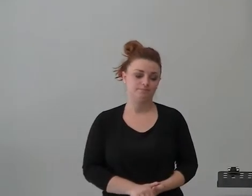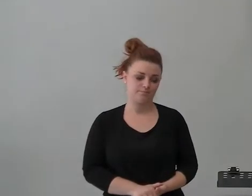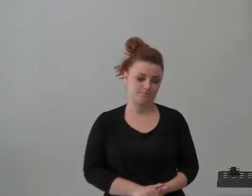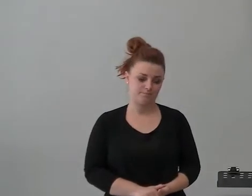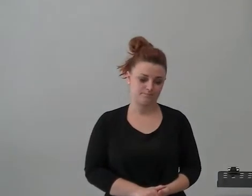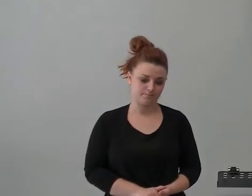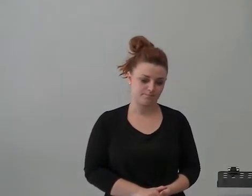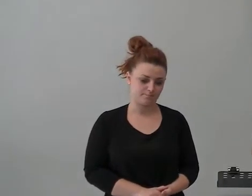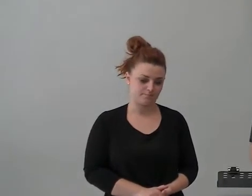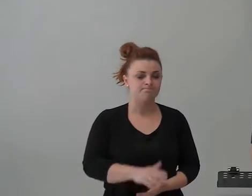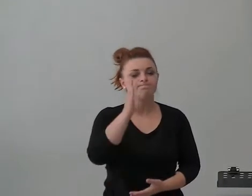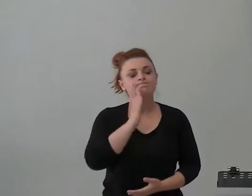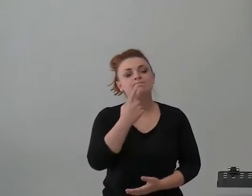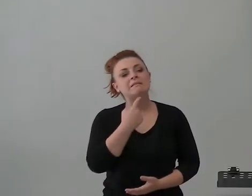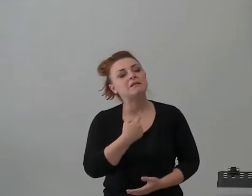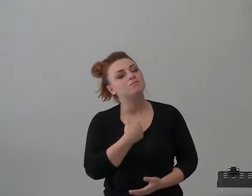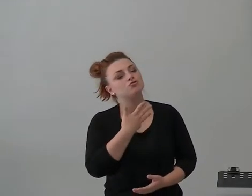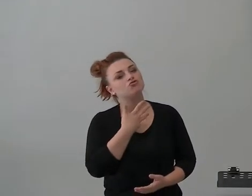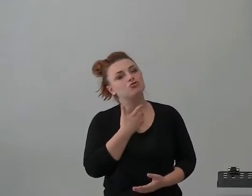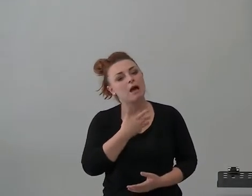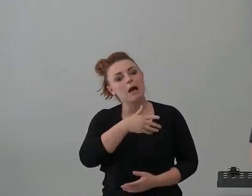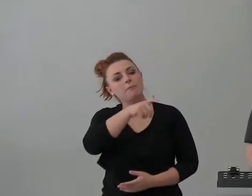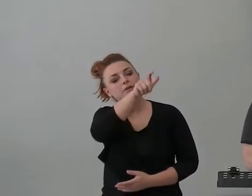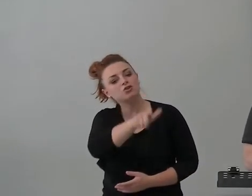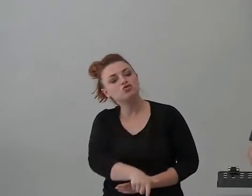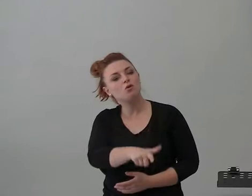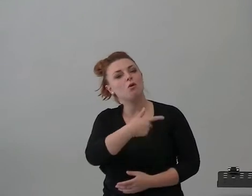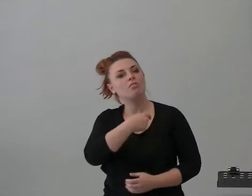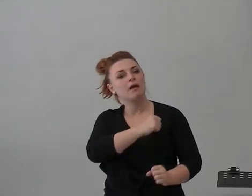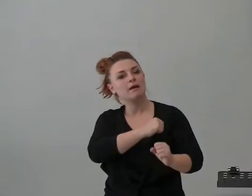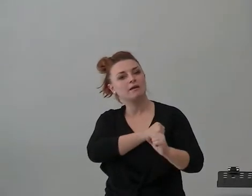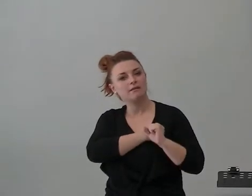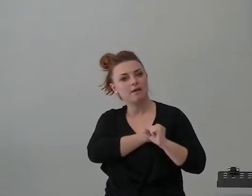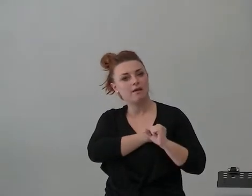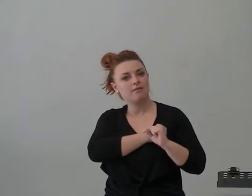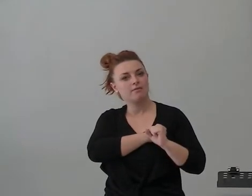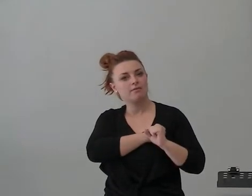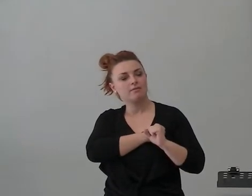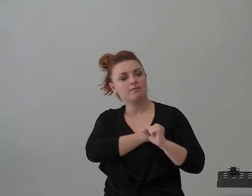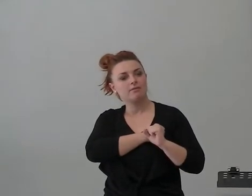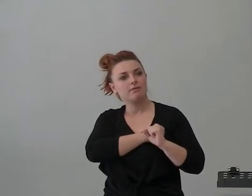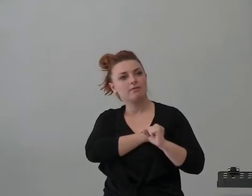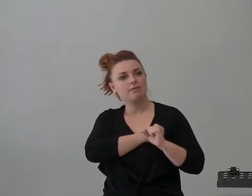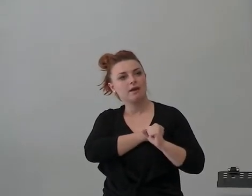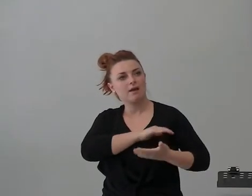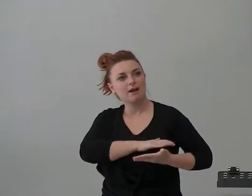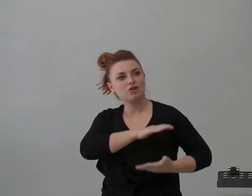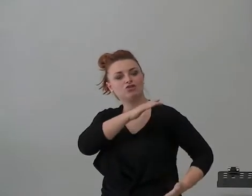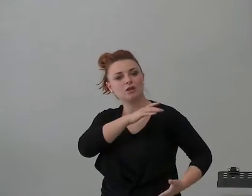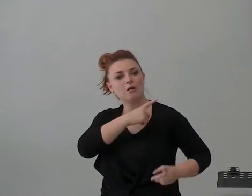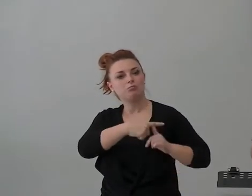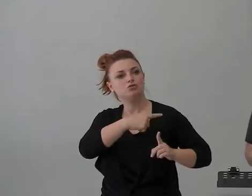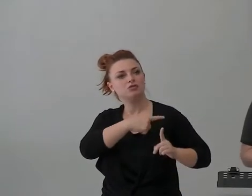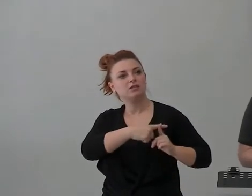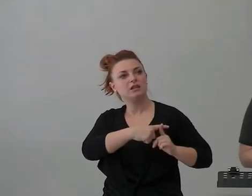Dimmi un po', un credente fruttuoso come appare? Come sono le caratteristiche di